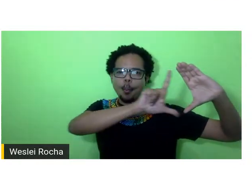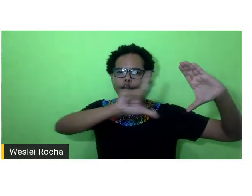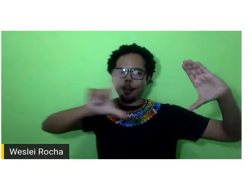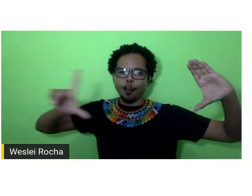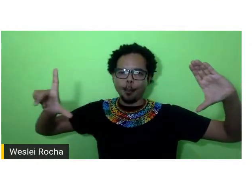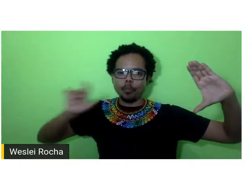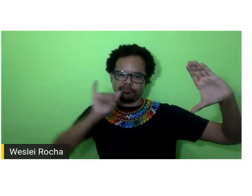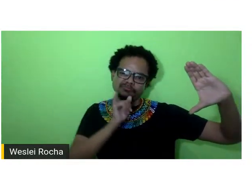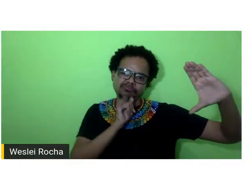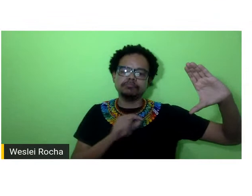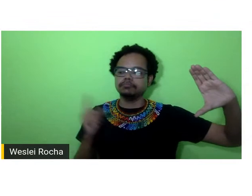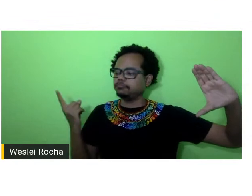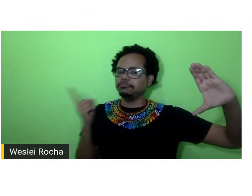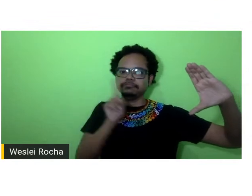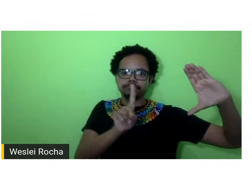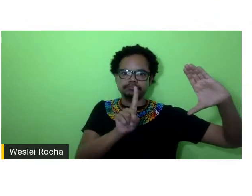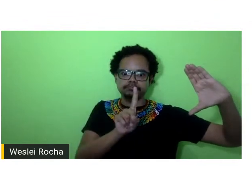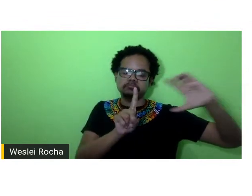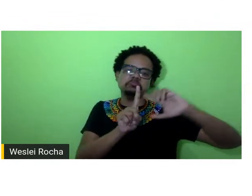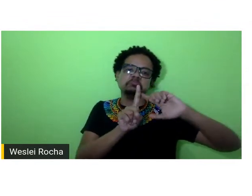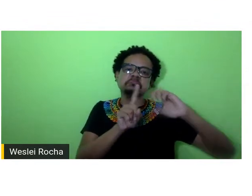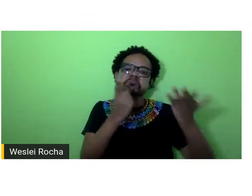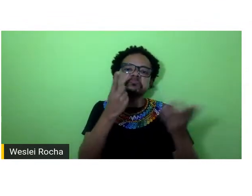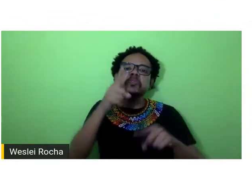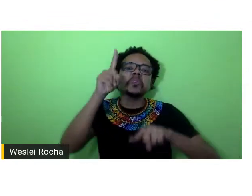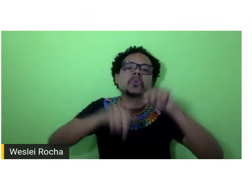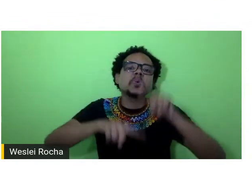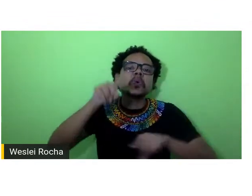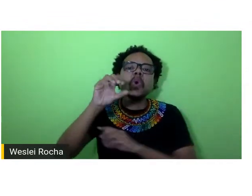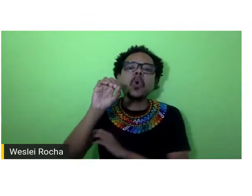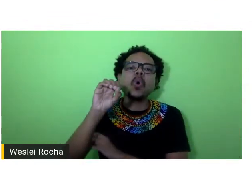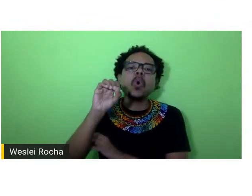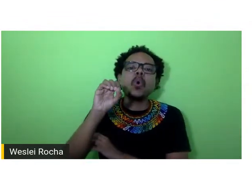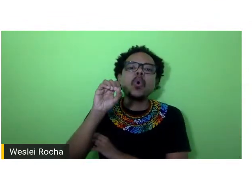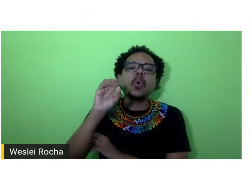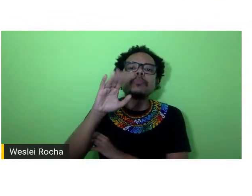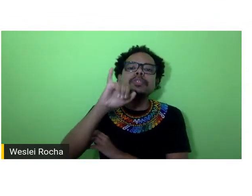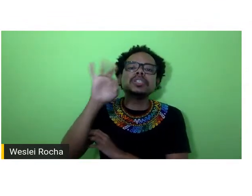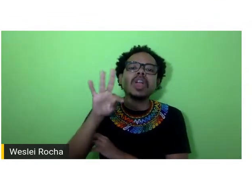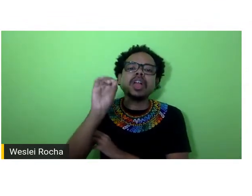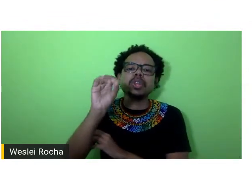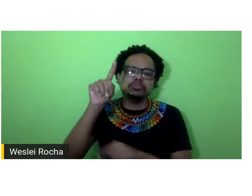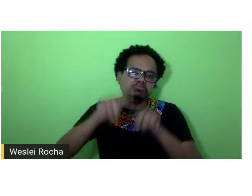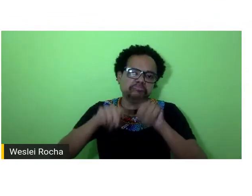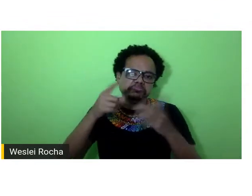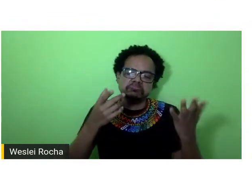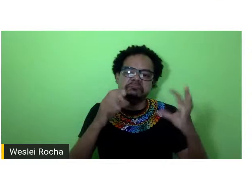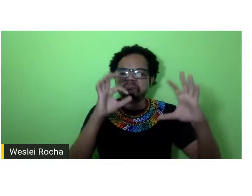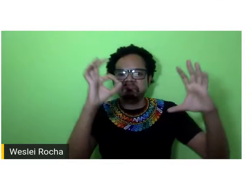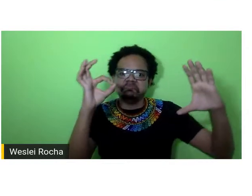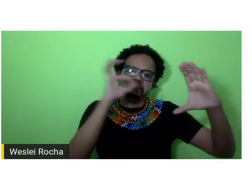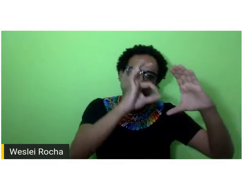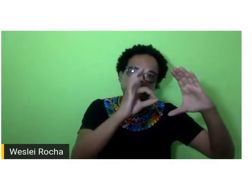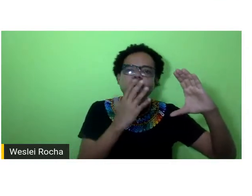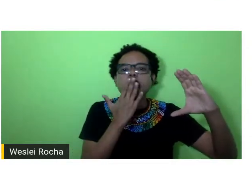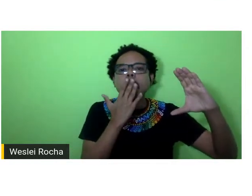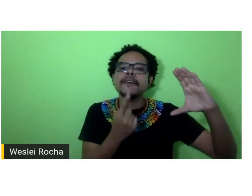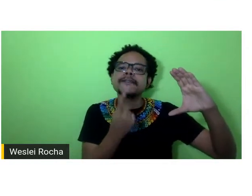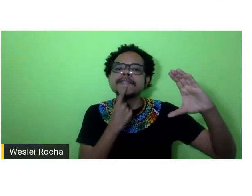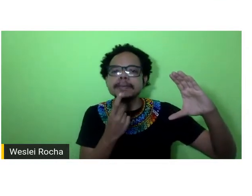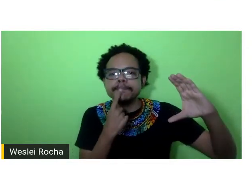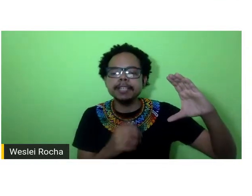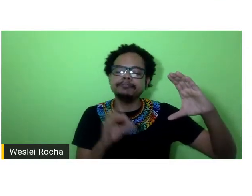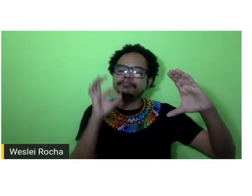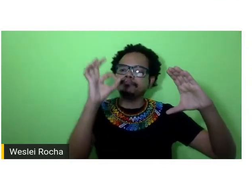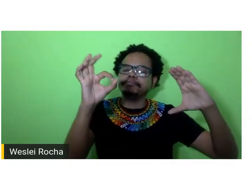bom então imagine círculo E nele não tenha nada e aí encontra em um único